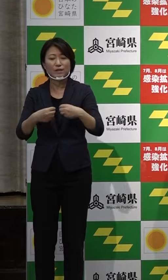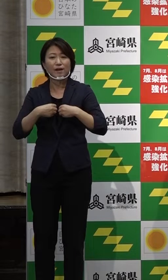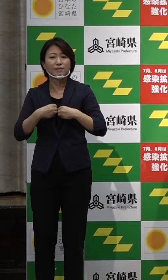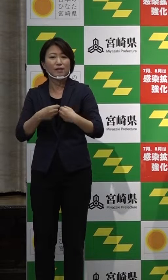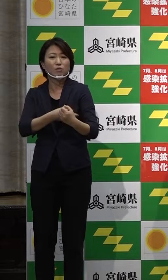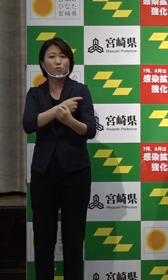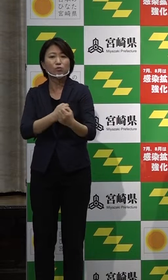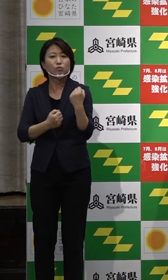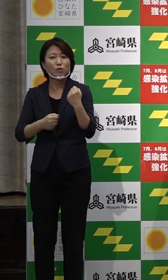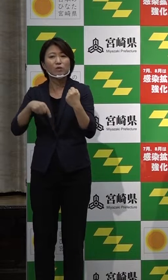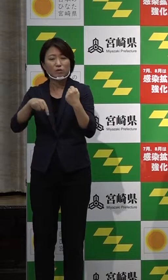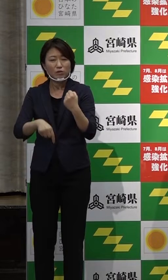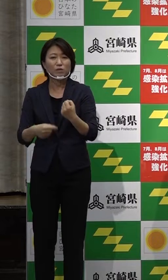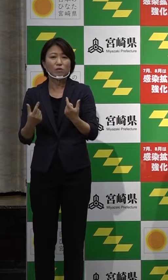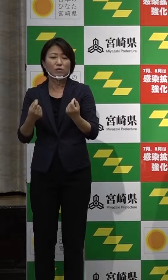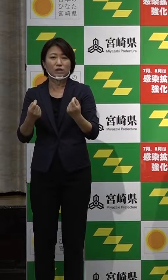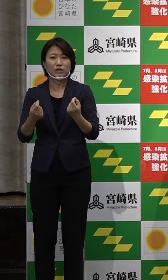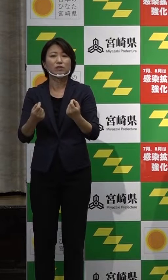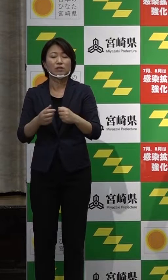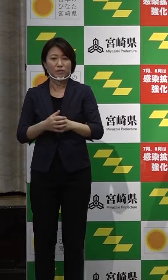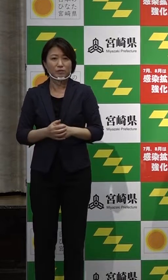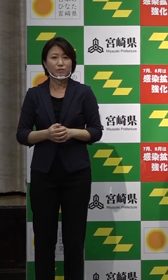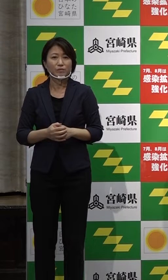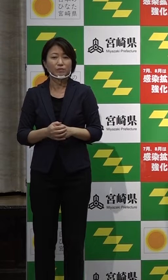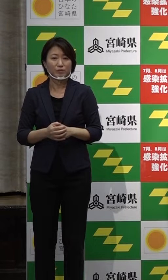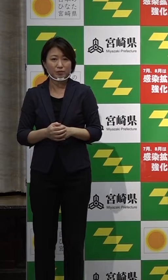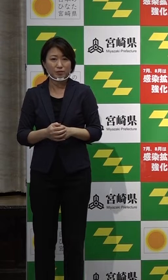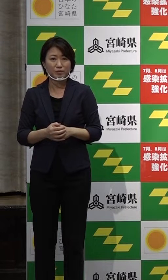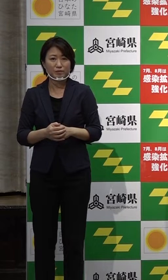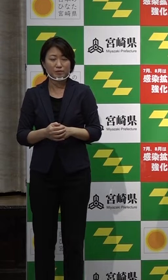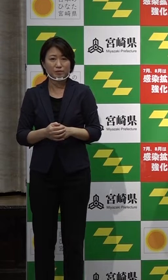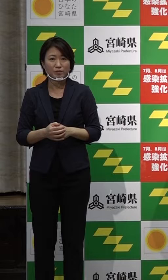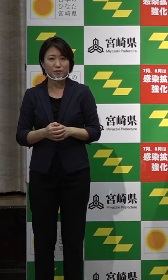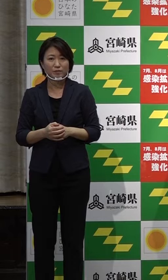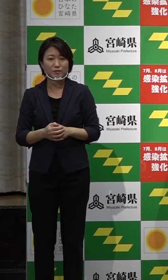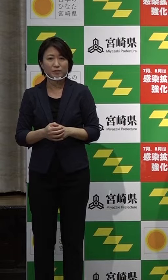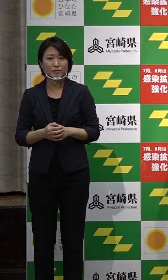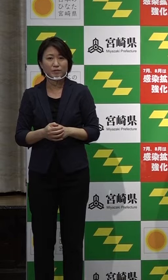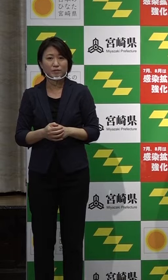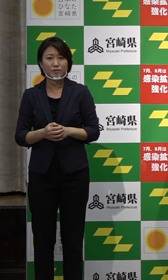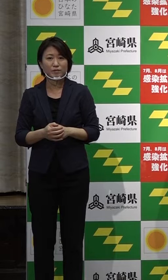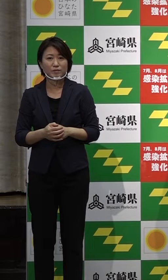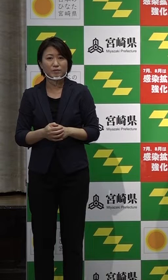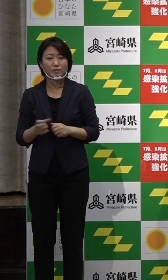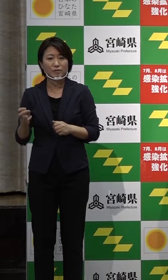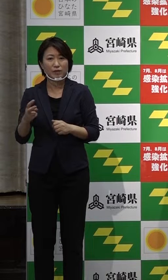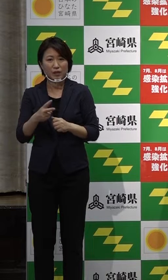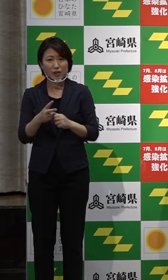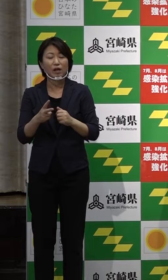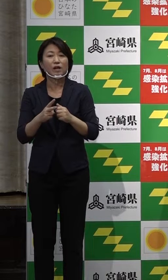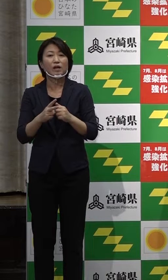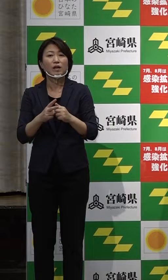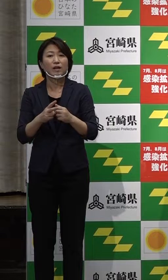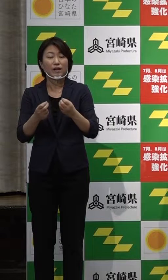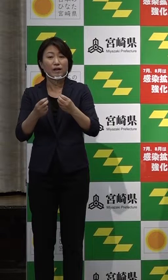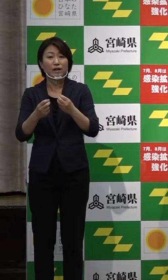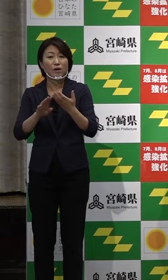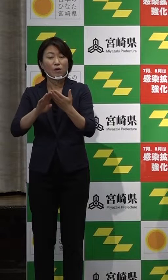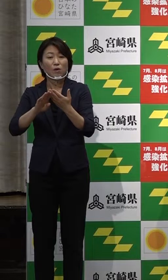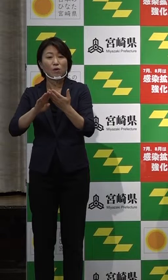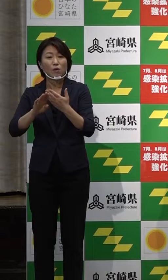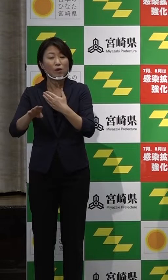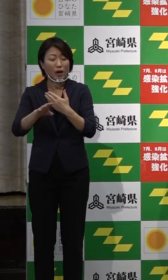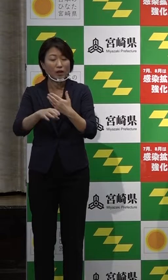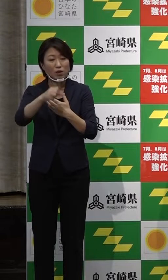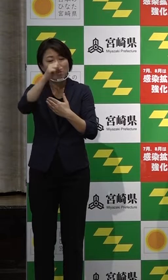そういったものであります。全く違う感染症に相対しているところと同じような危